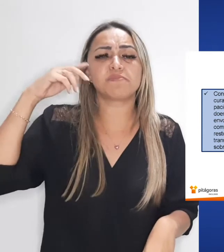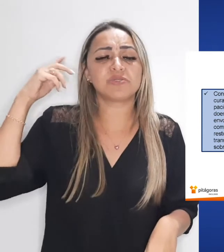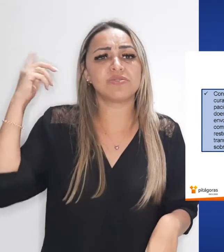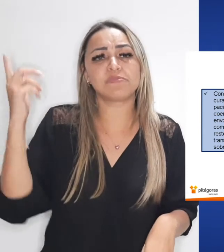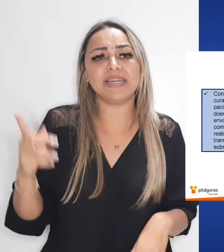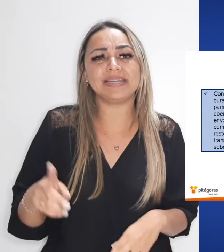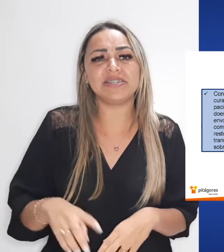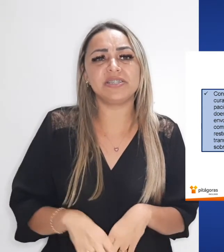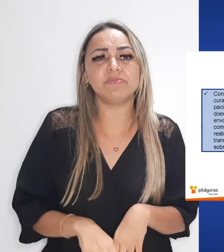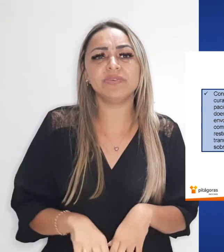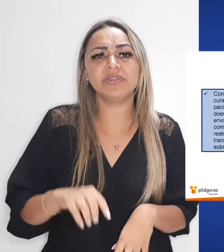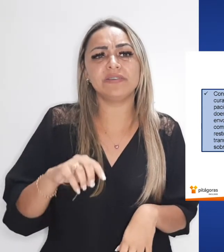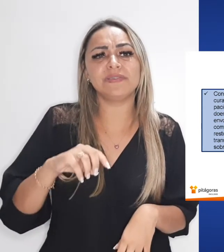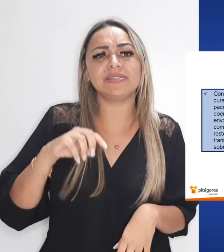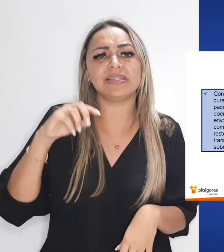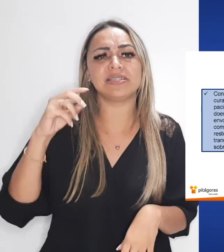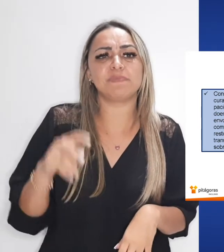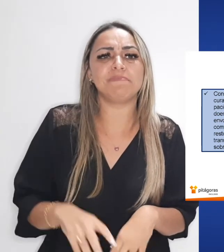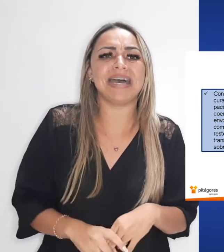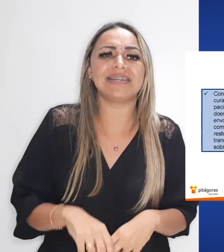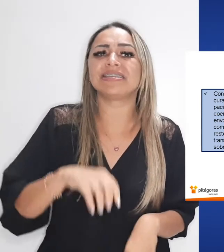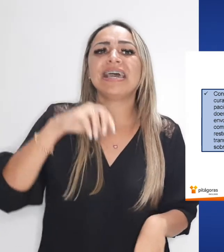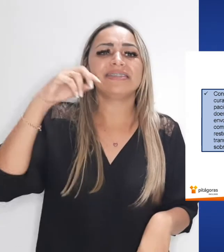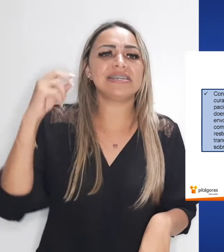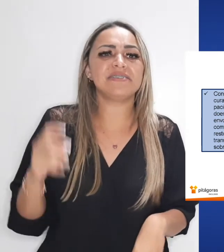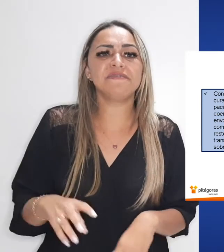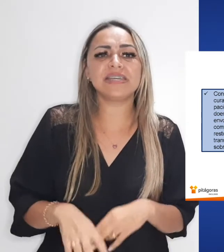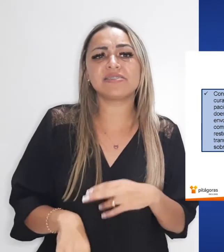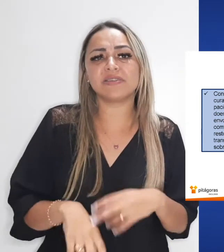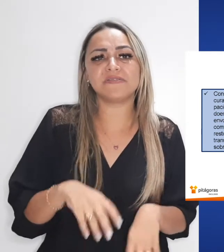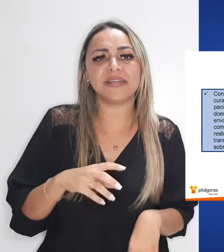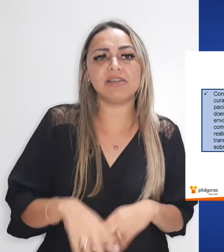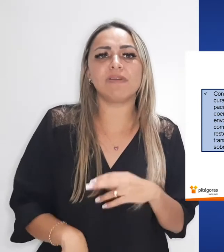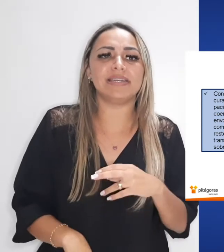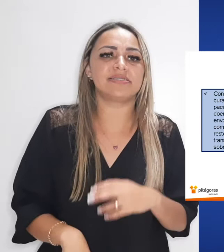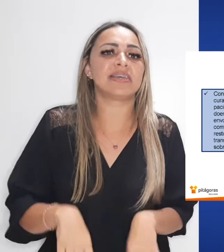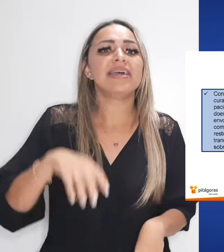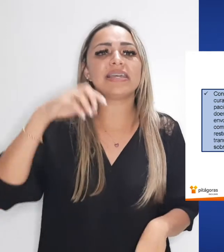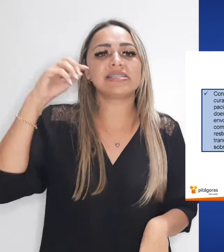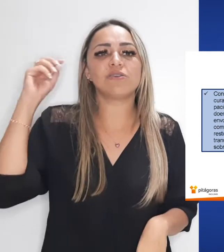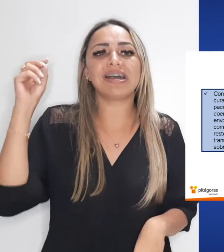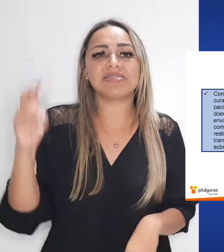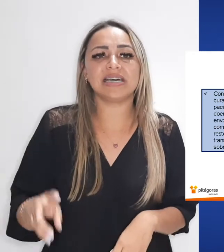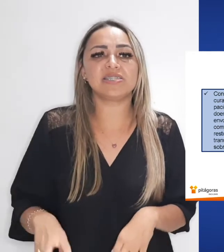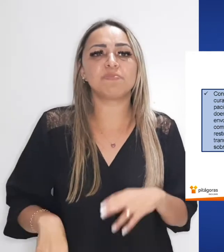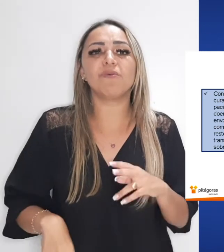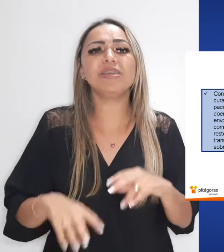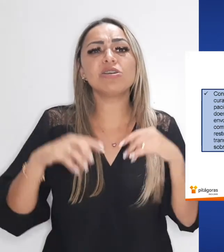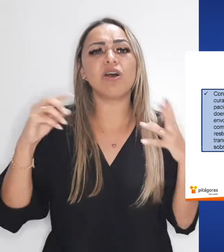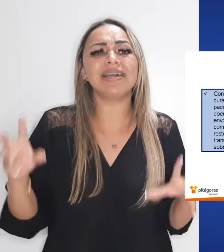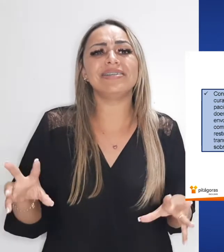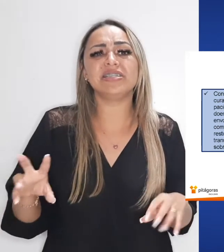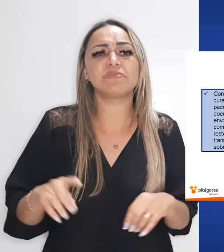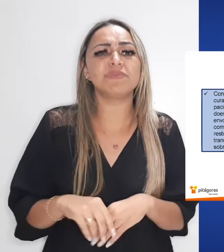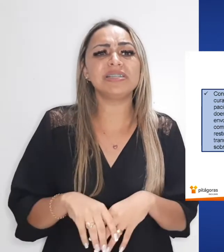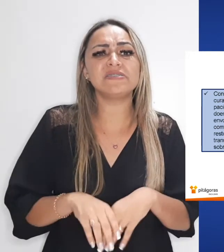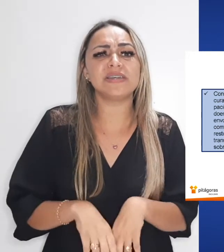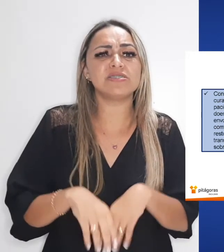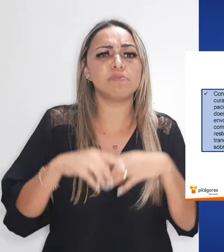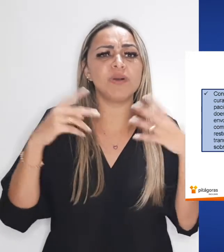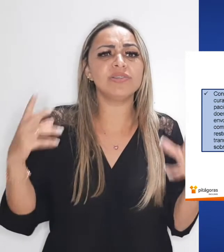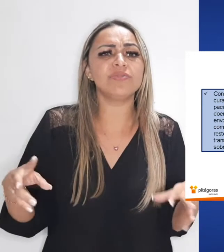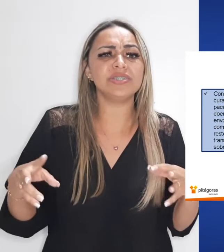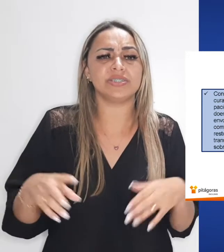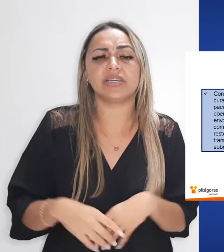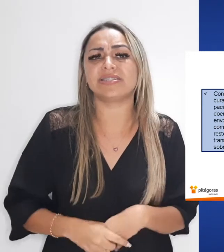Deve-se suspeitar de imunodeficiências primárias nas infecções frequentes, que são causadas por micro-organismos, muitas